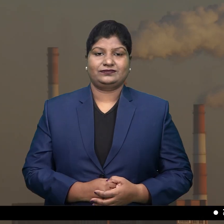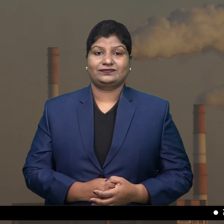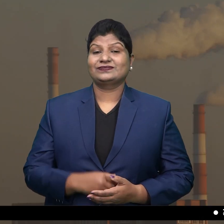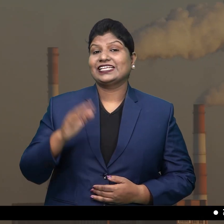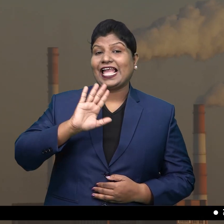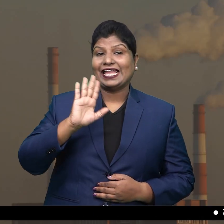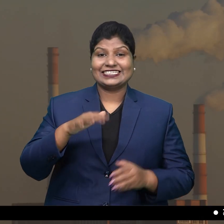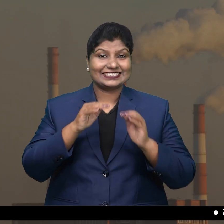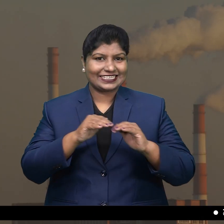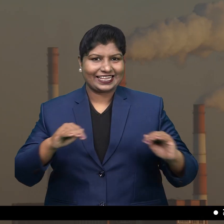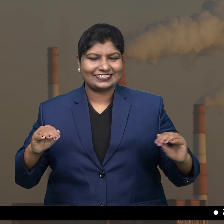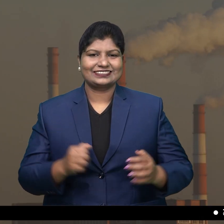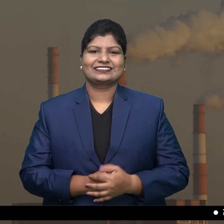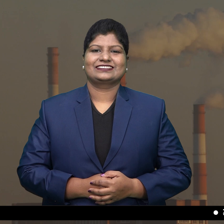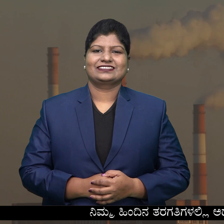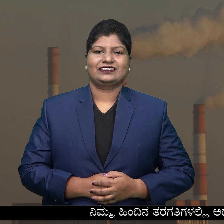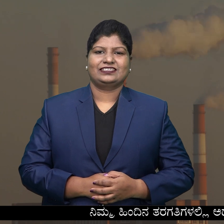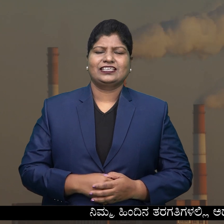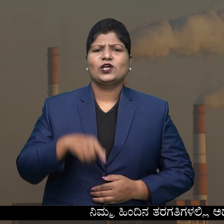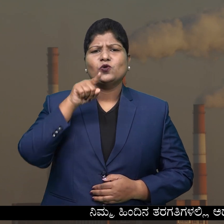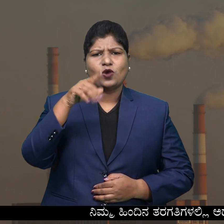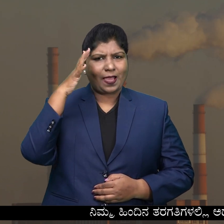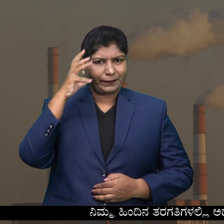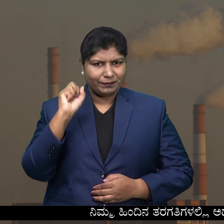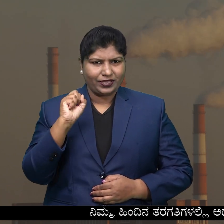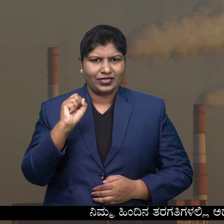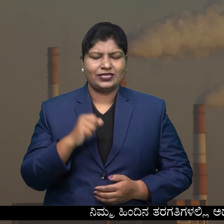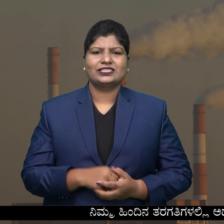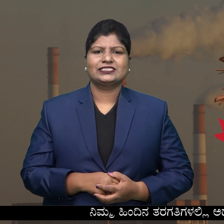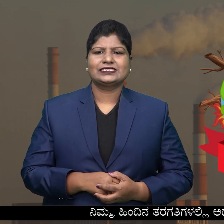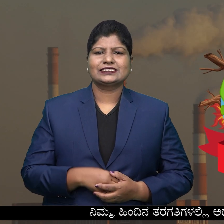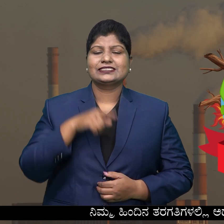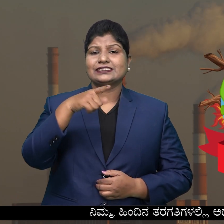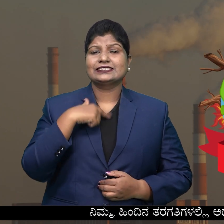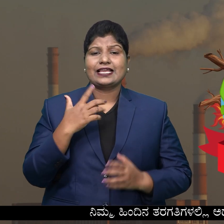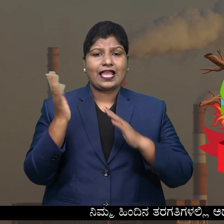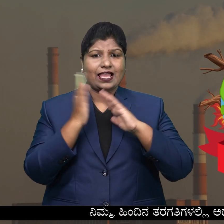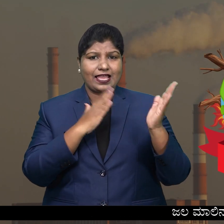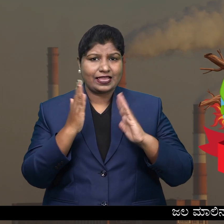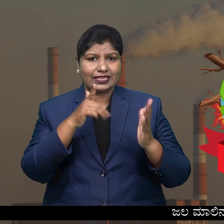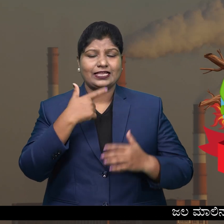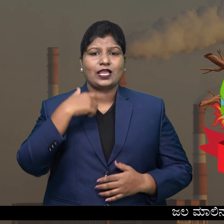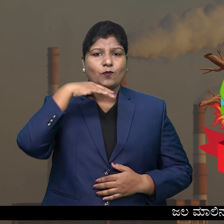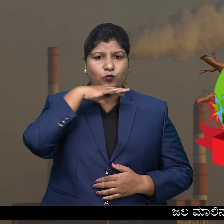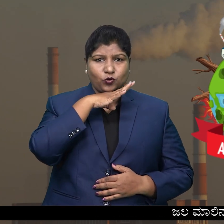ಹೇ ಮಕ್ಕಳೇ, ನೀವು ಹಿಂದಿನ ತರಗತಿಯಲ್ಲಿ ಅಧ್ಯಯನ ಮಾಡಿದ ವಾಯು ಮಾಲಿನ್ಯ ಮತ್ತು ಜಲಮಾಲಿನ್ಯ ನಿಮ್ಗೆ